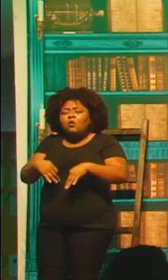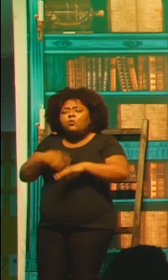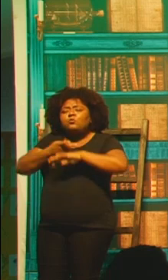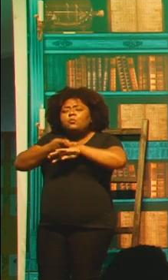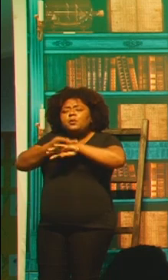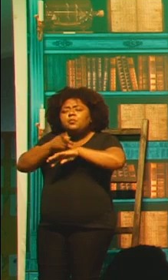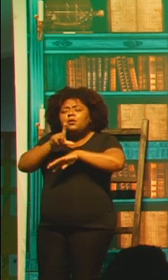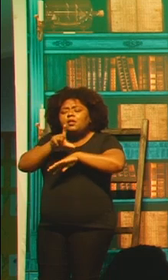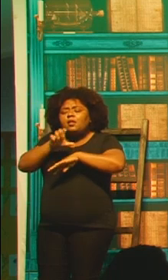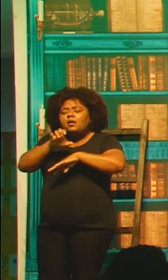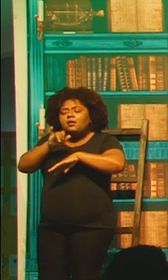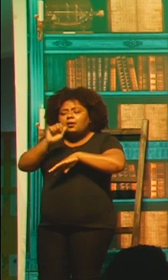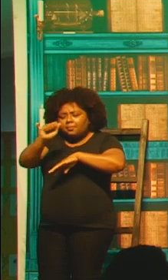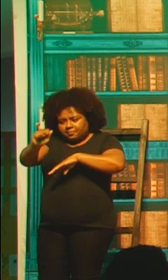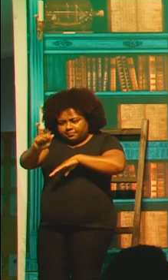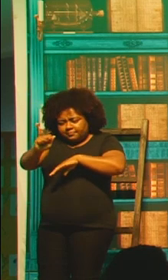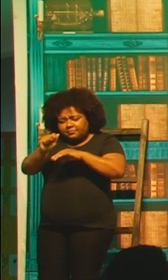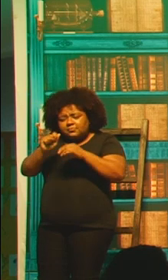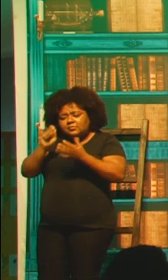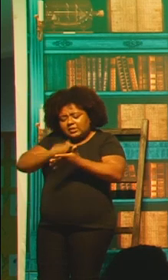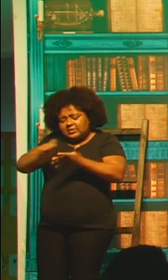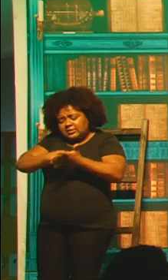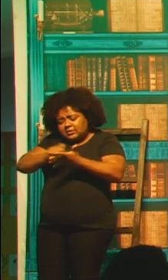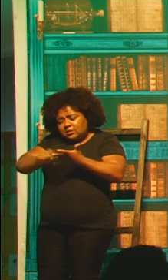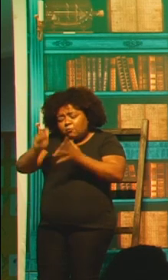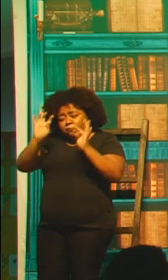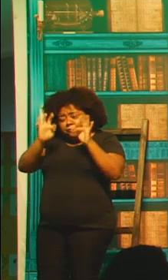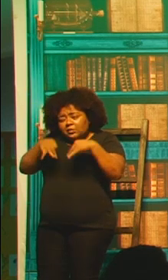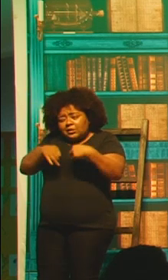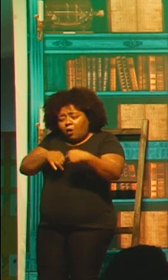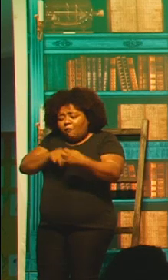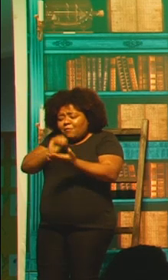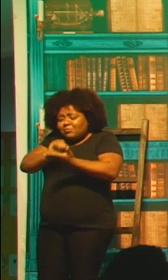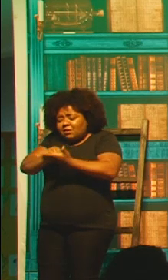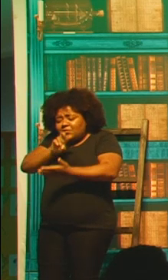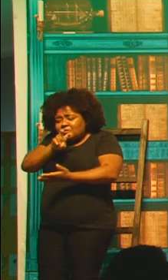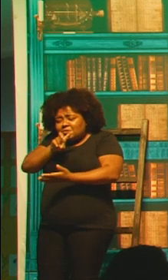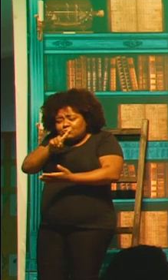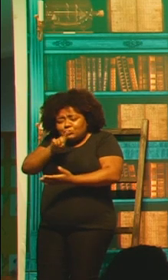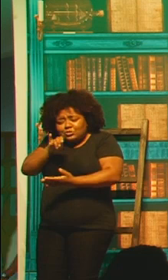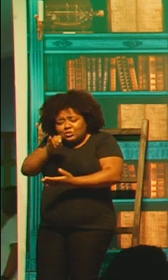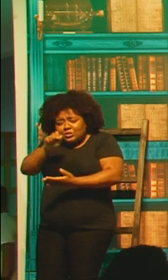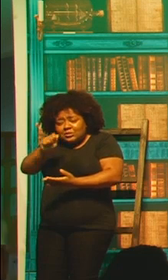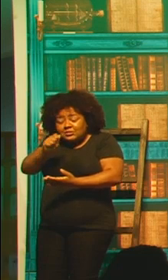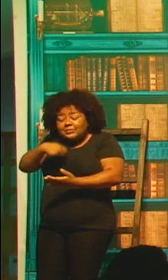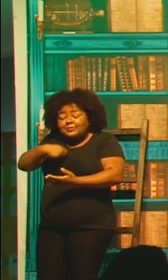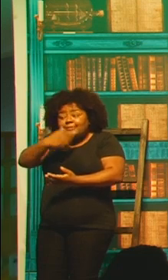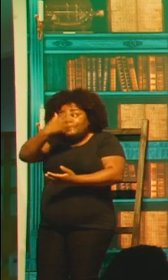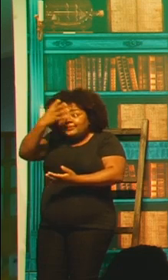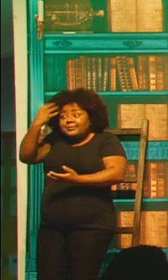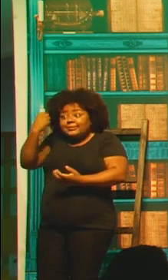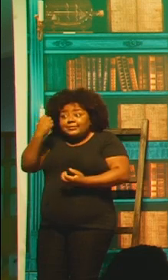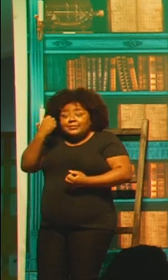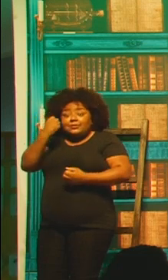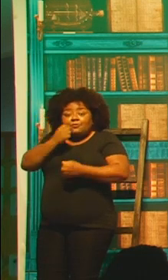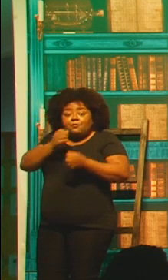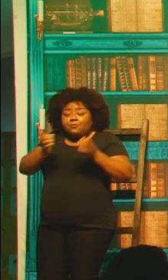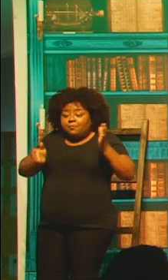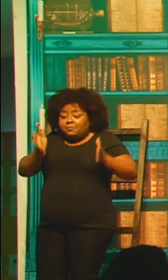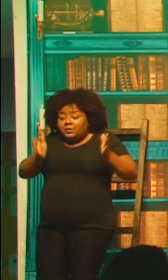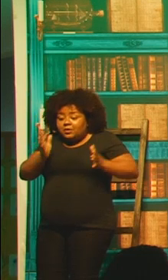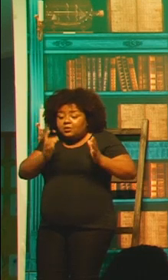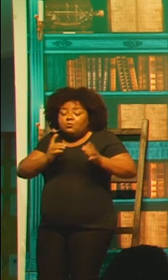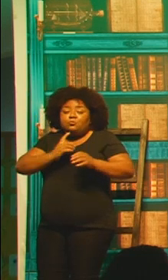obras. E aí eu mandei, faltando 5 dias, e esqueci completamente, porque foi um ano bem complicado, meu